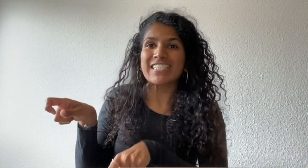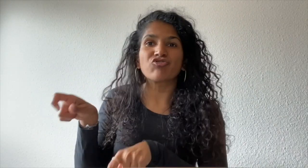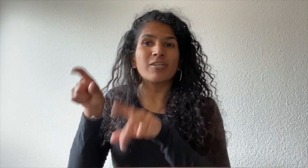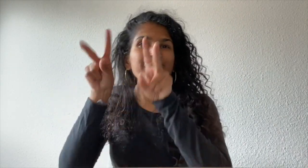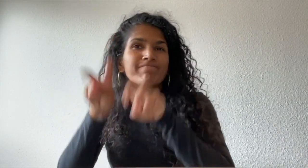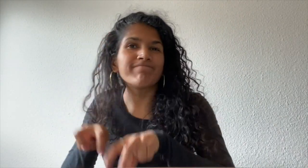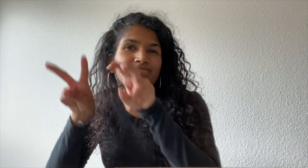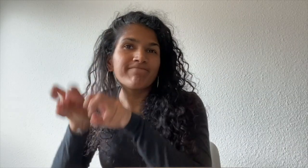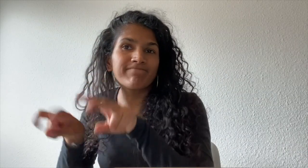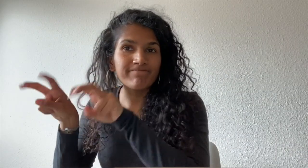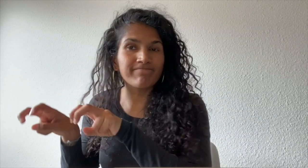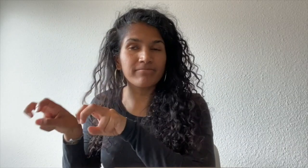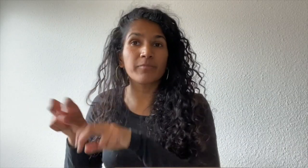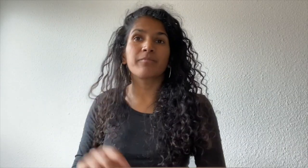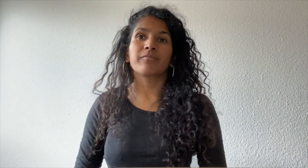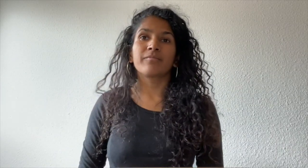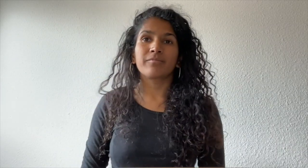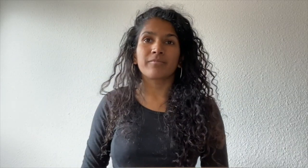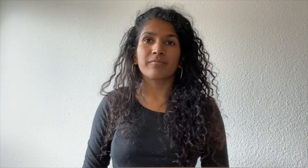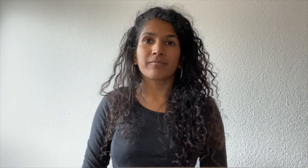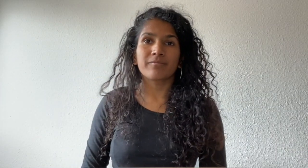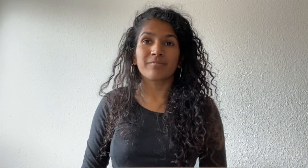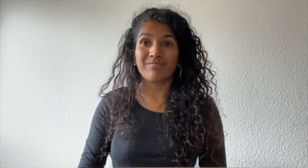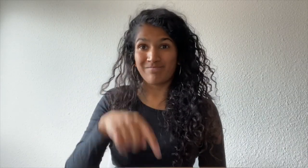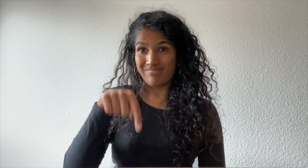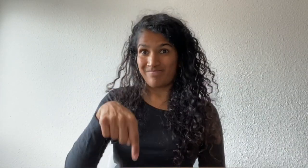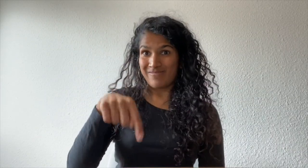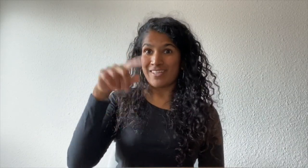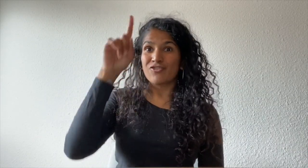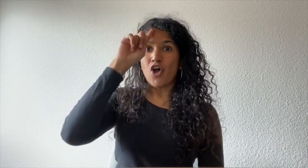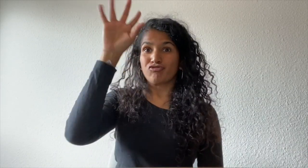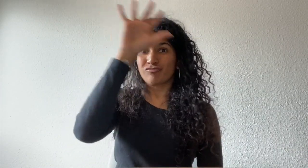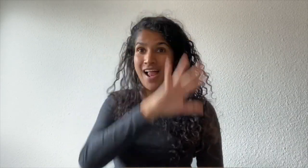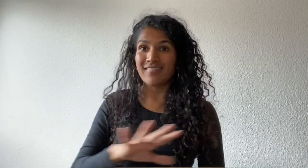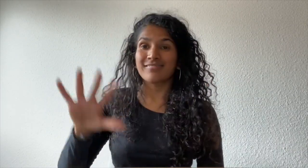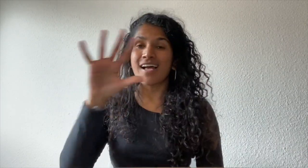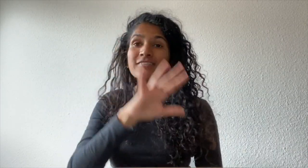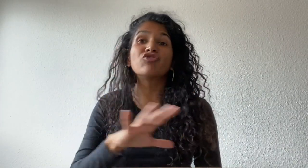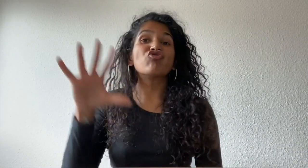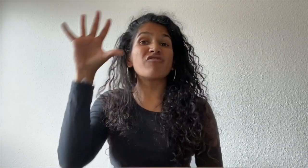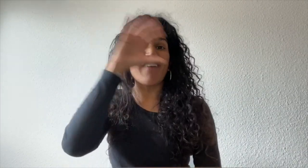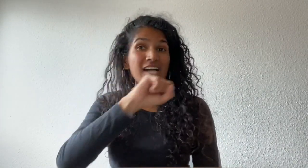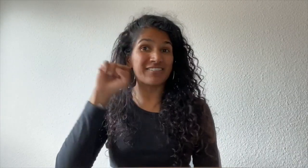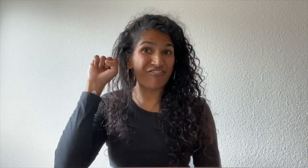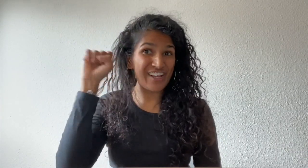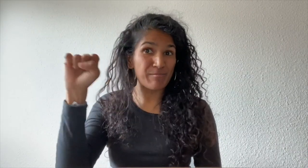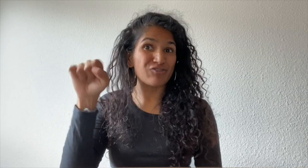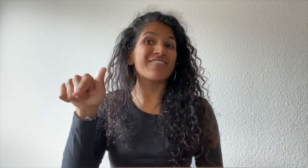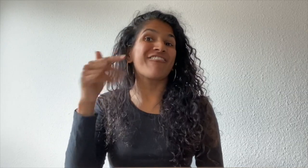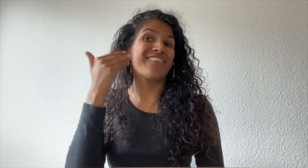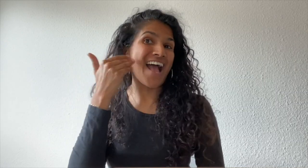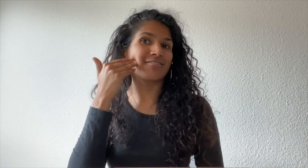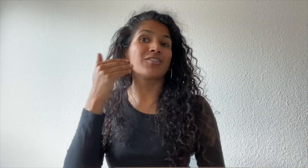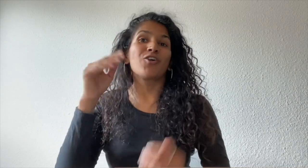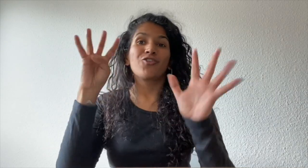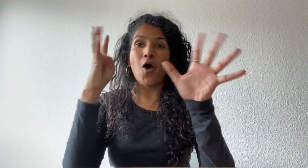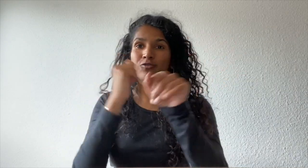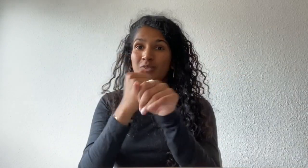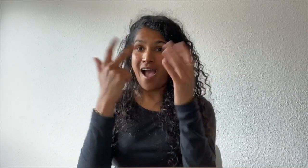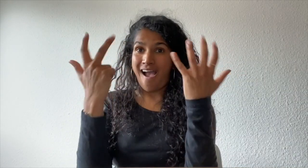Privilegierung, Dominanz und Ethnozentrismus von ihren weißen Mitstreiterinnen. In Deutschland hat